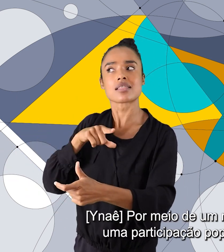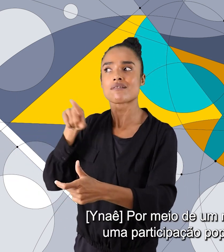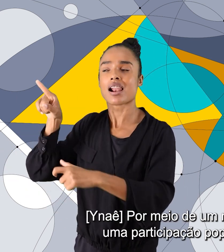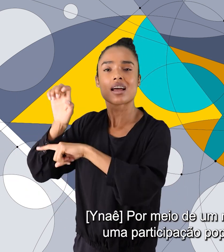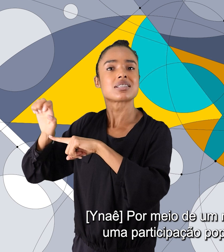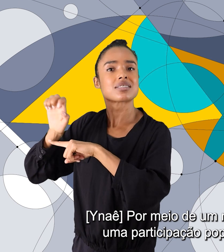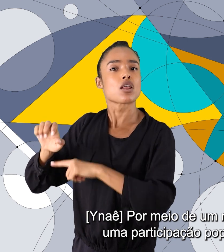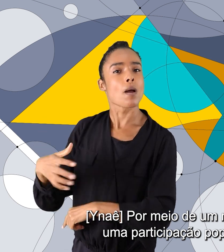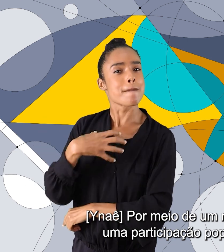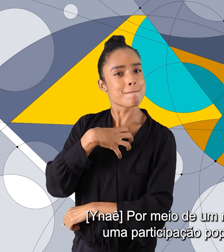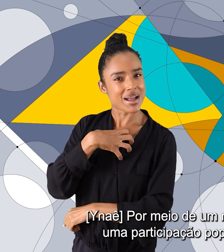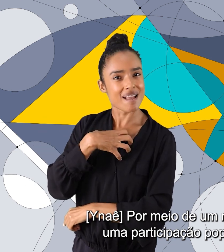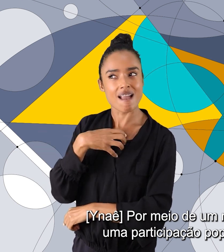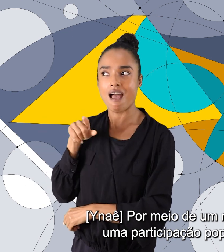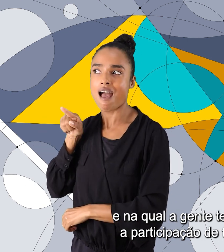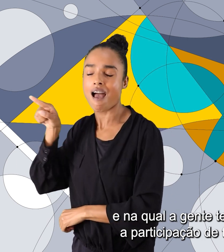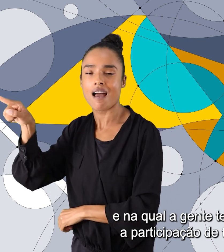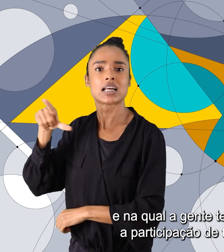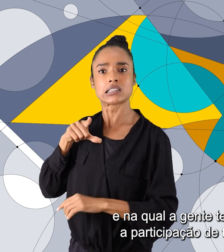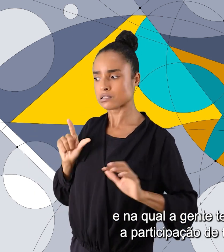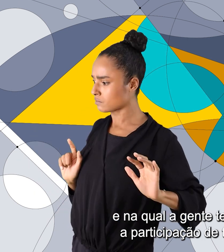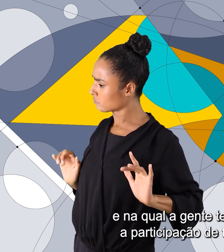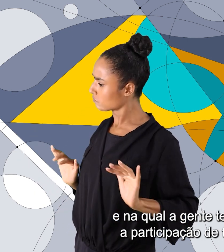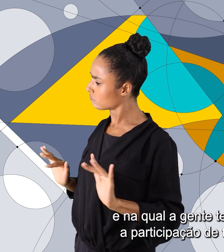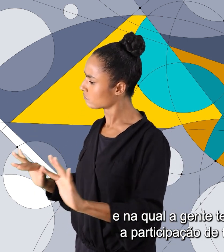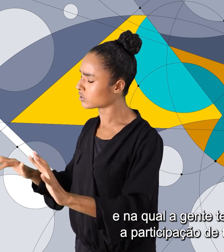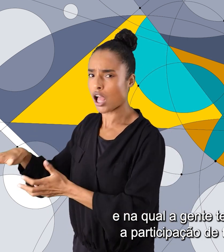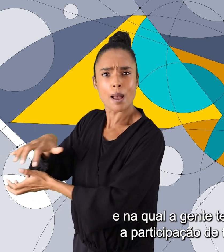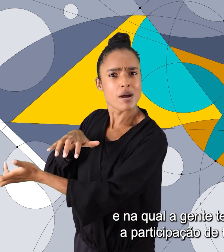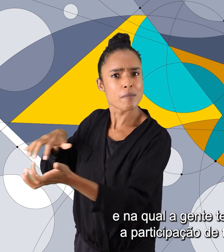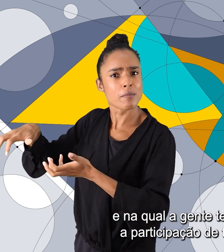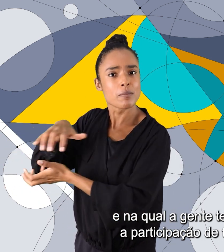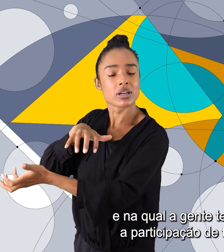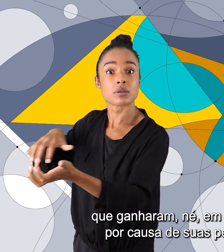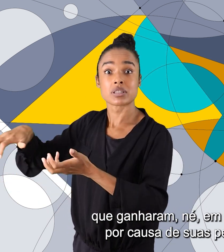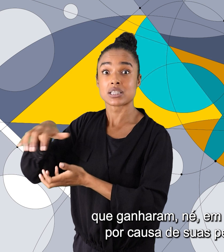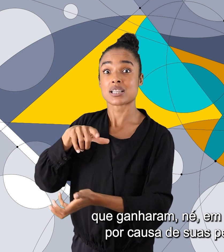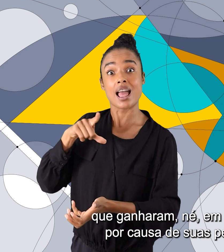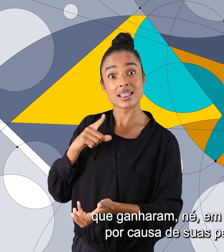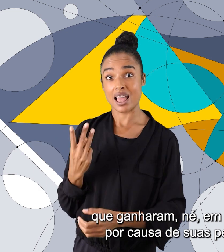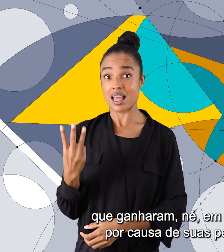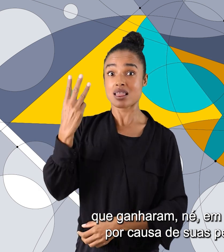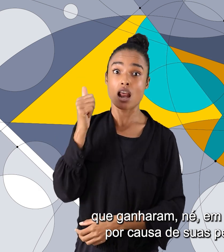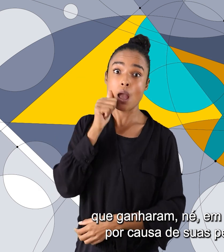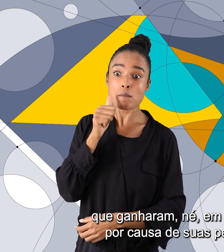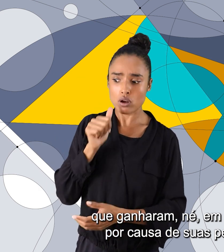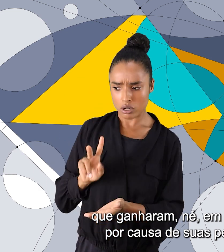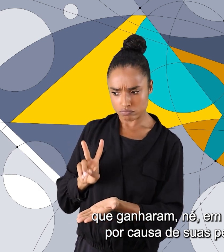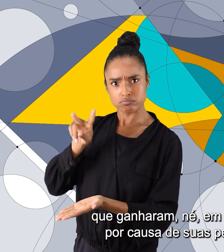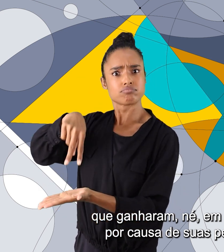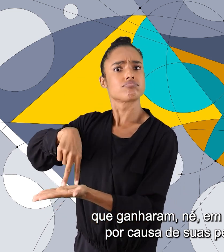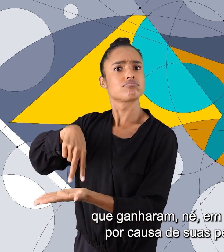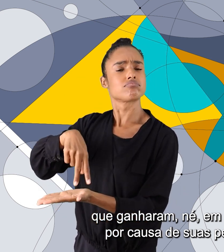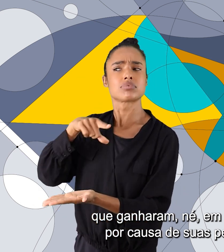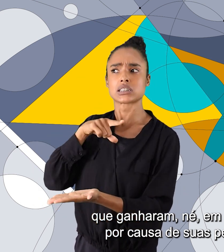tem uma participação popular significativa, e na qual a gente tem pelo menos a participação de 3 mulheres que ganharam, né, em escalas